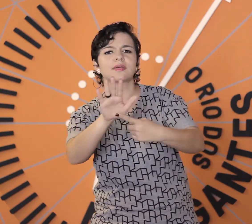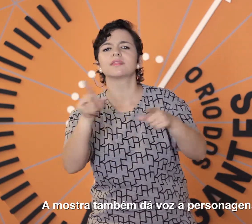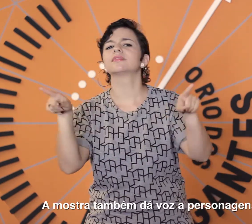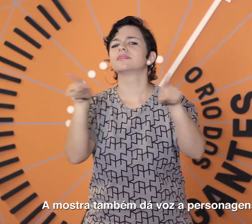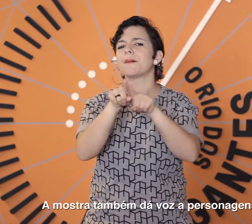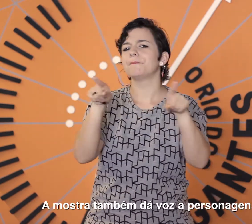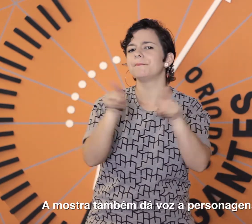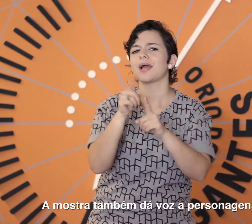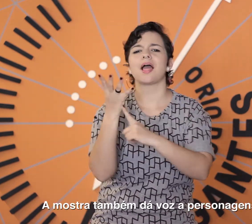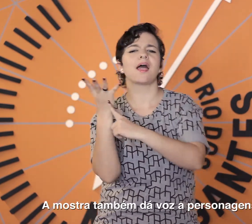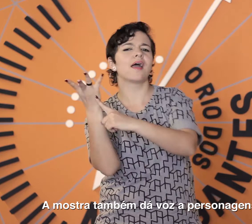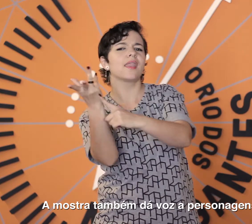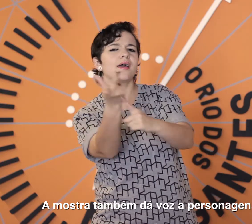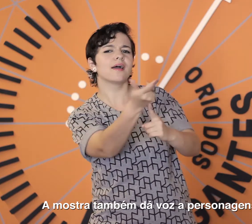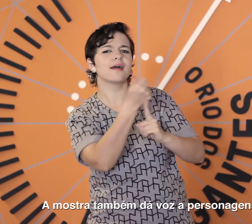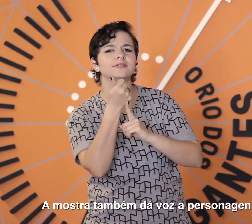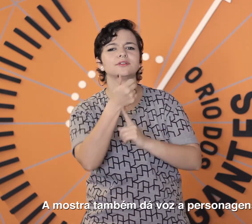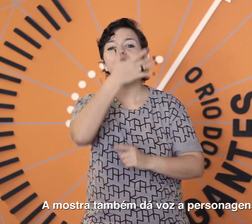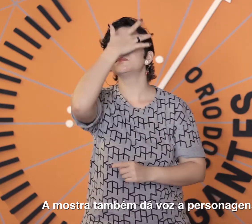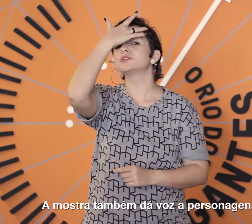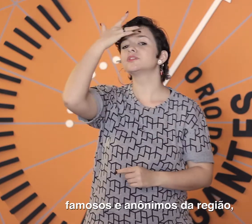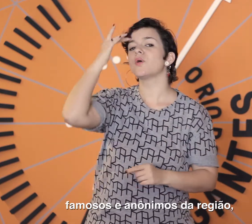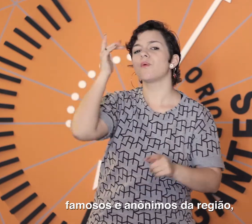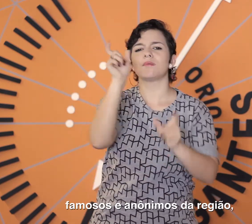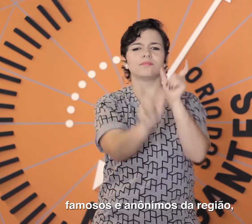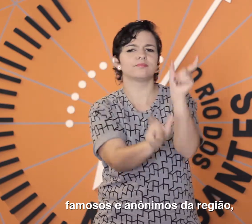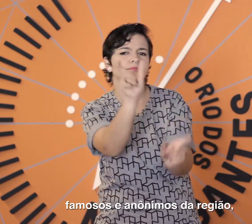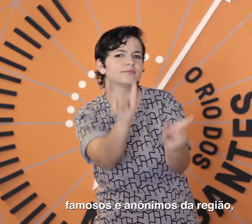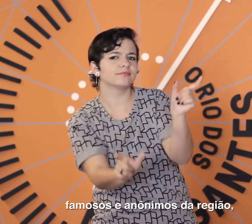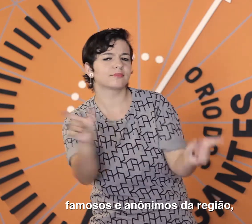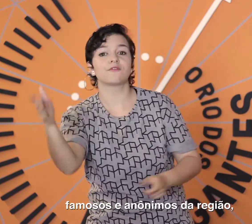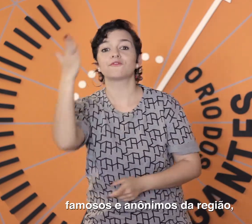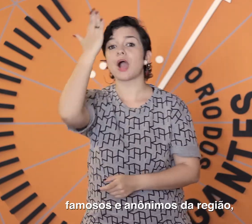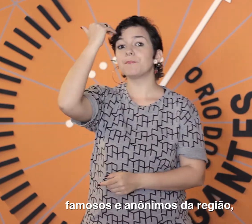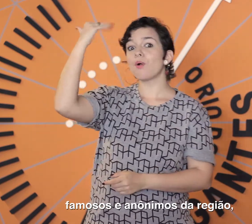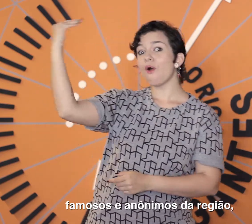A mostra também dá voz a personagens famosos e anônimos da região.